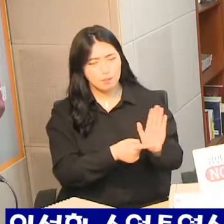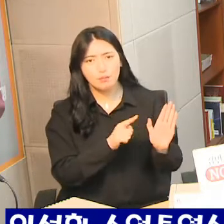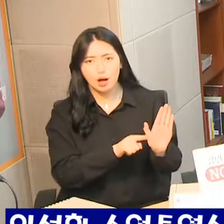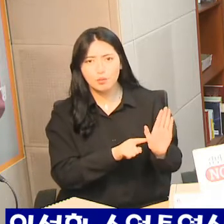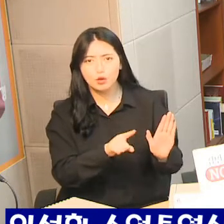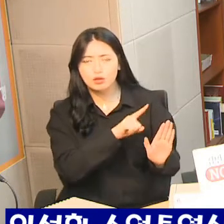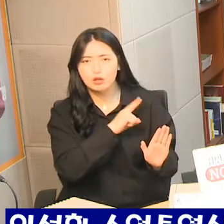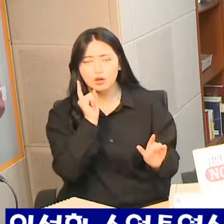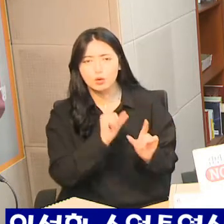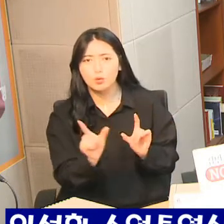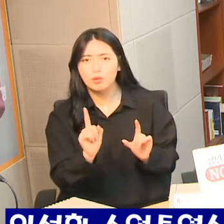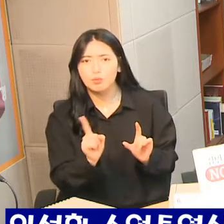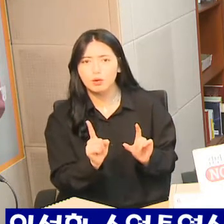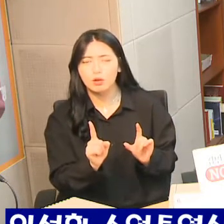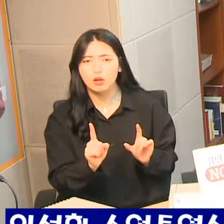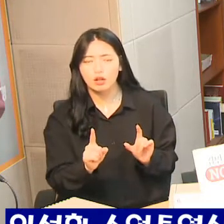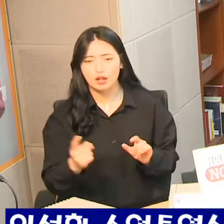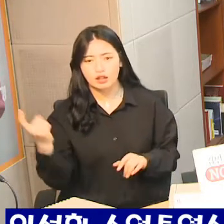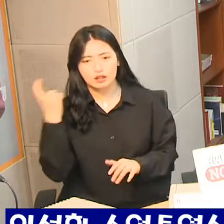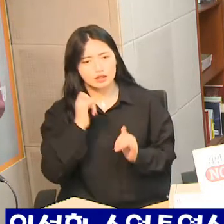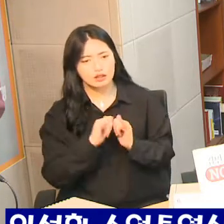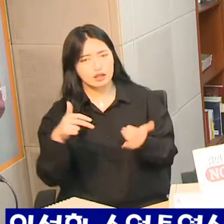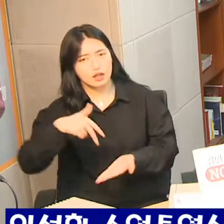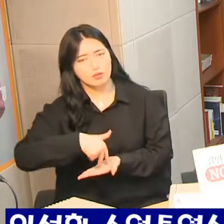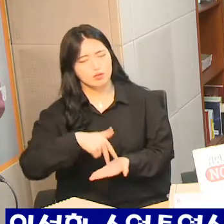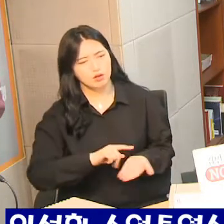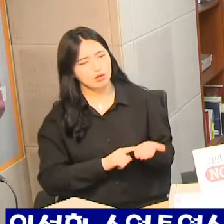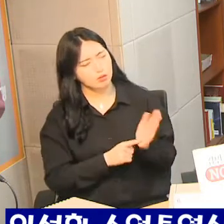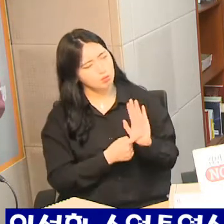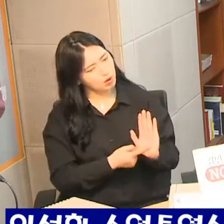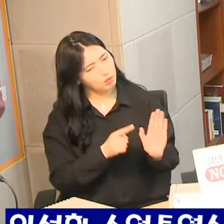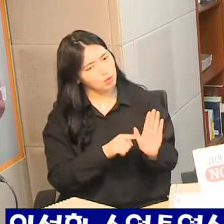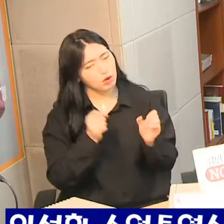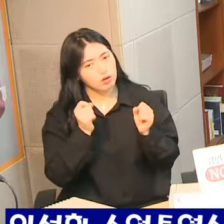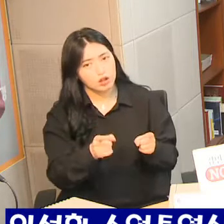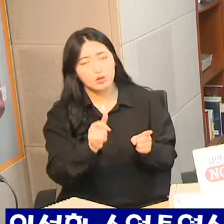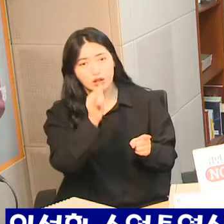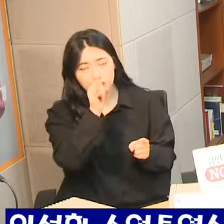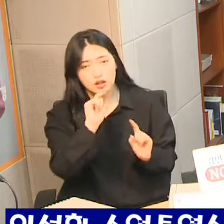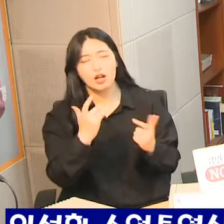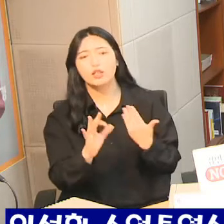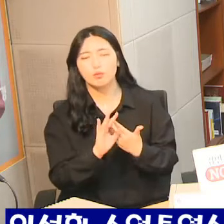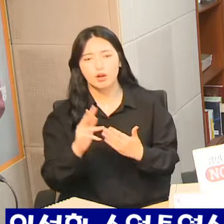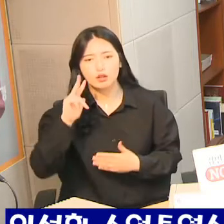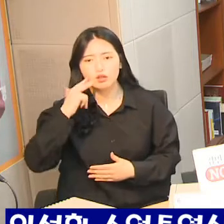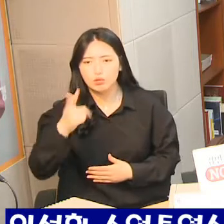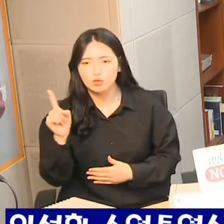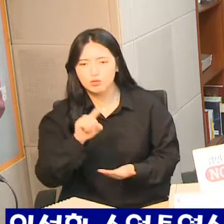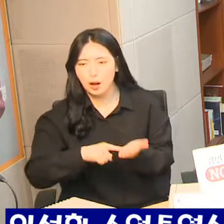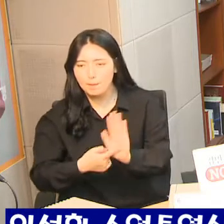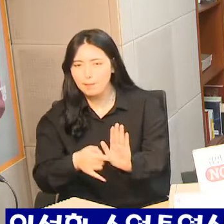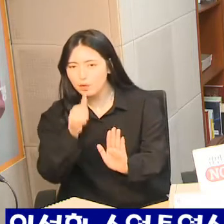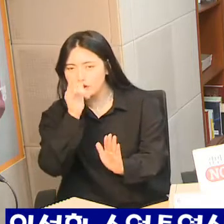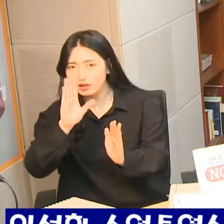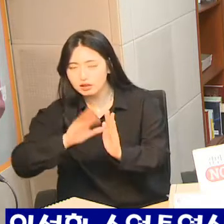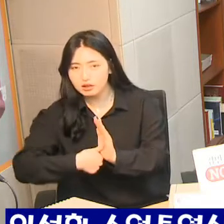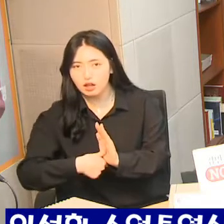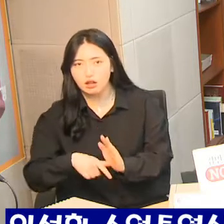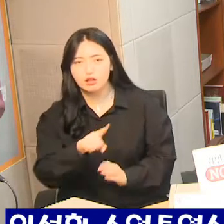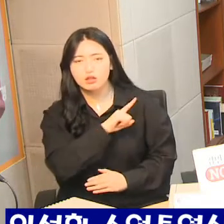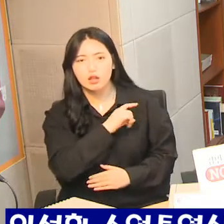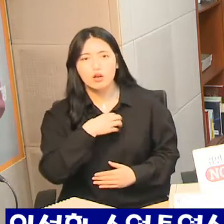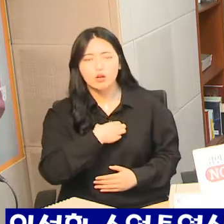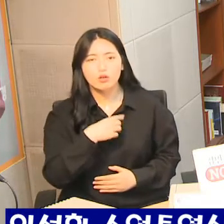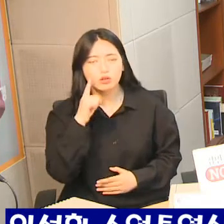발표하면은 가장 뭐가 고민이 될까요? 저는 청취자분들도 발표할 기회가 있다, 또는 뭐 다음 주가 무슨 발표다 했을 때 네. 어떤 게